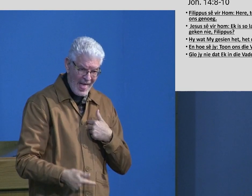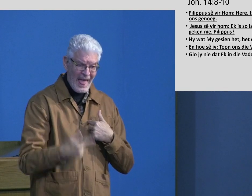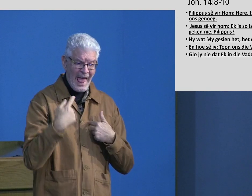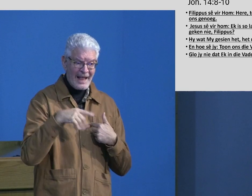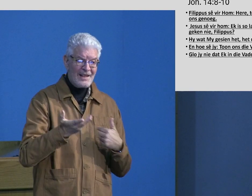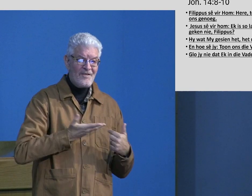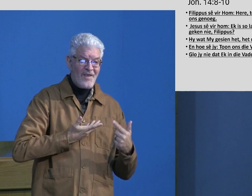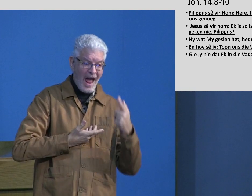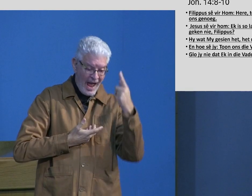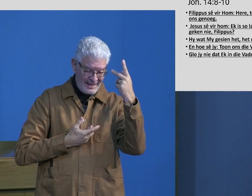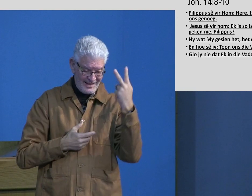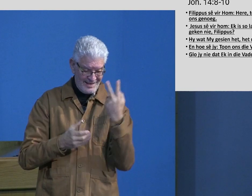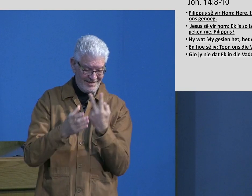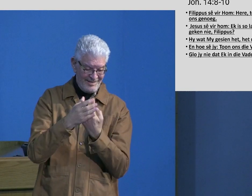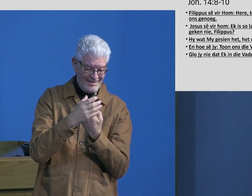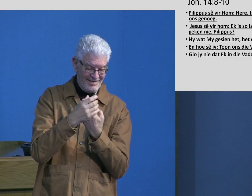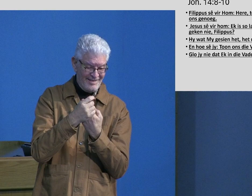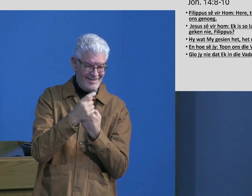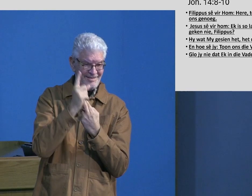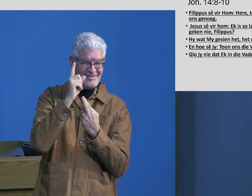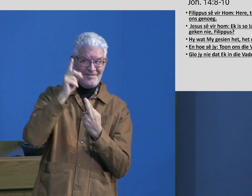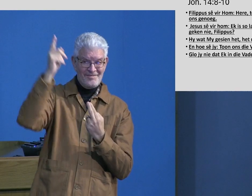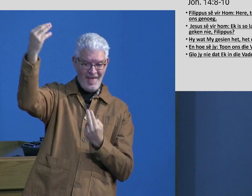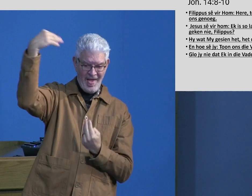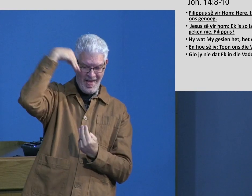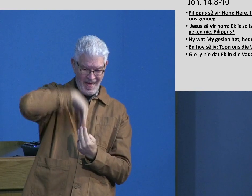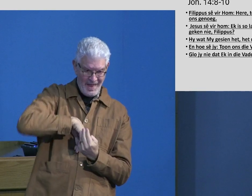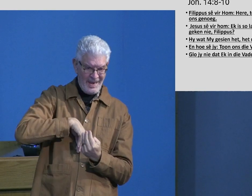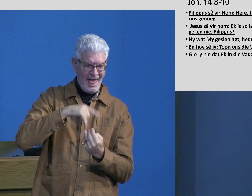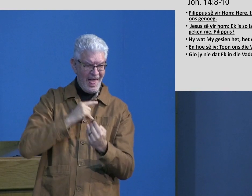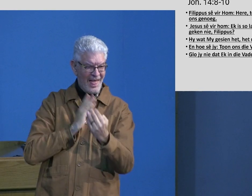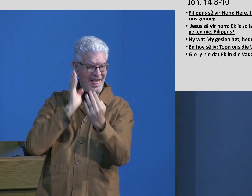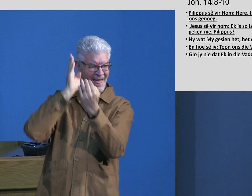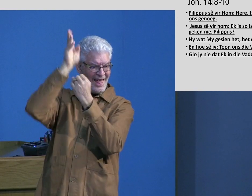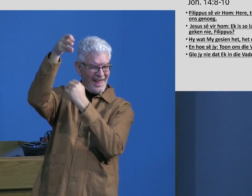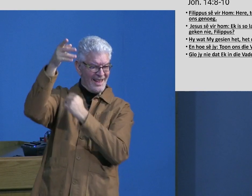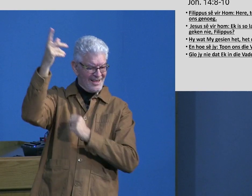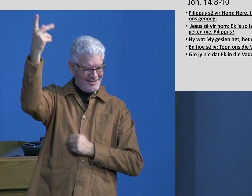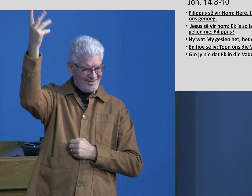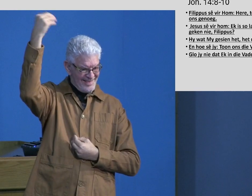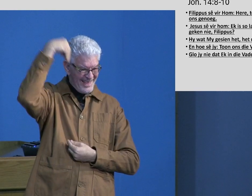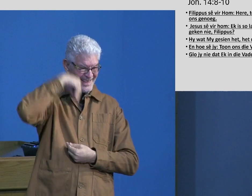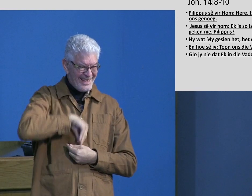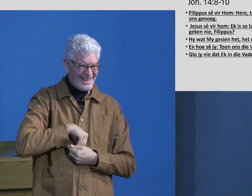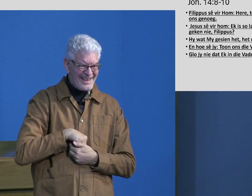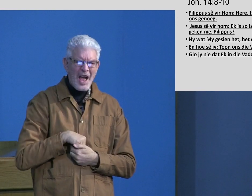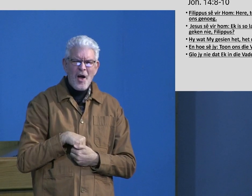Glo jy nie, dat ek in die Vader een is nie? Die Vader is in my en ek is in hom.